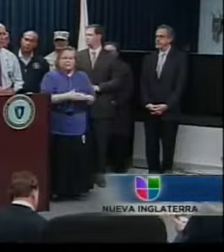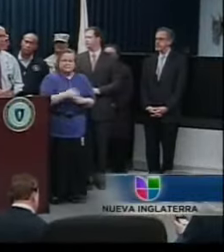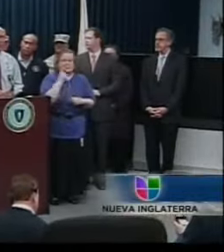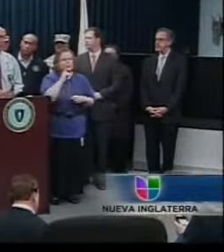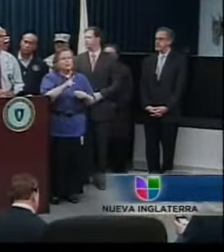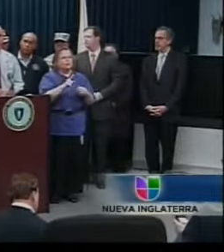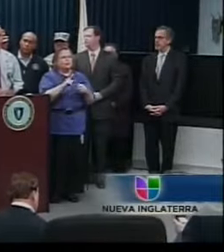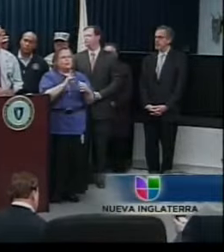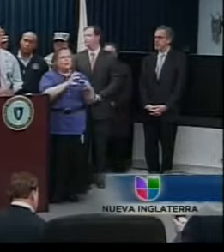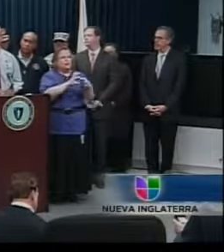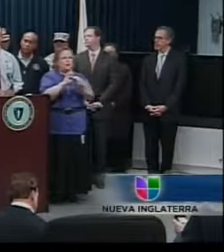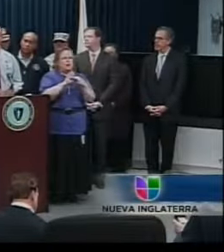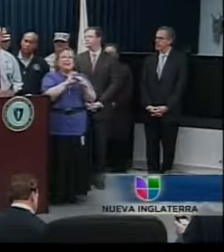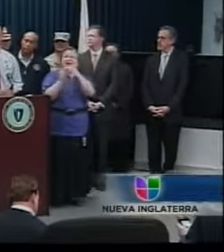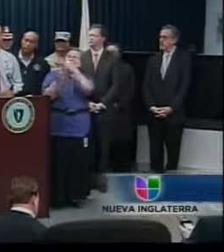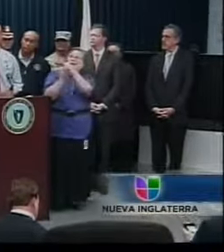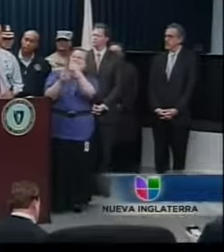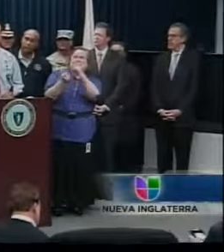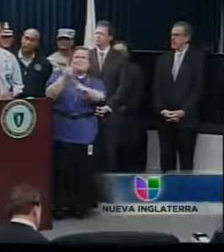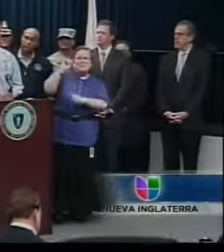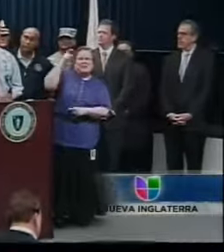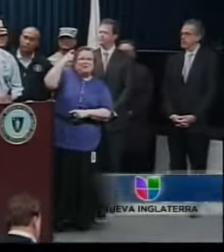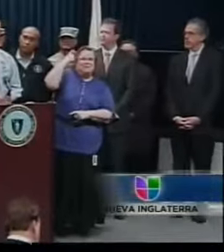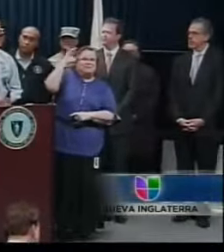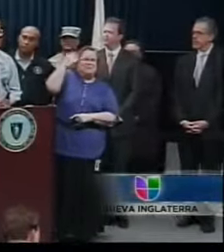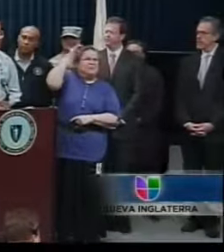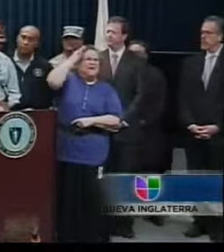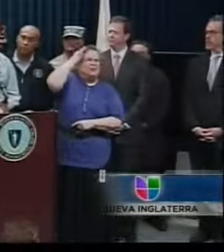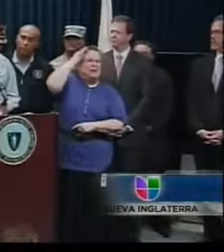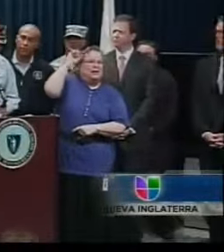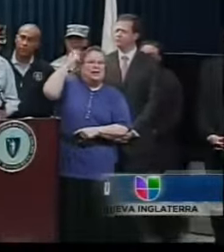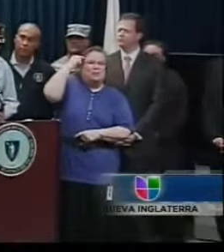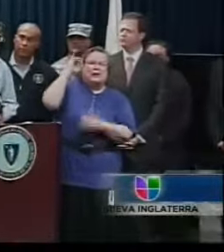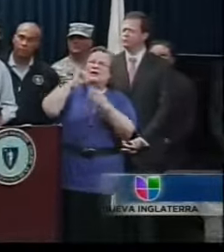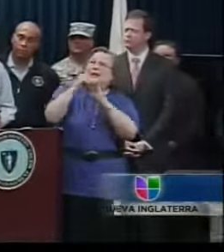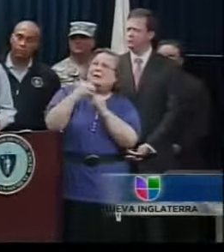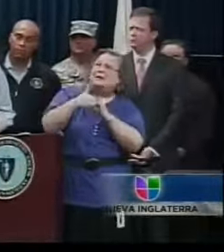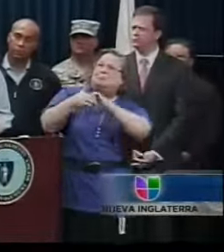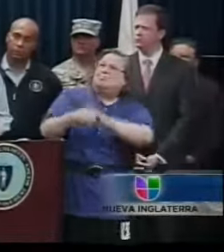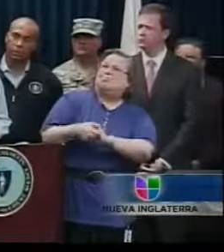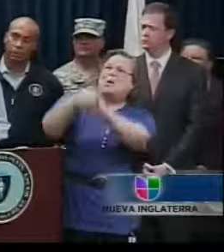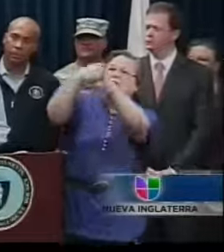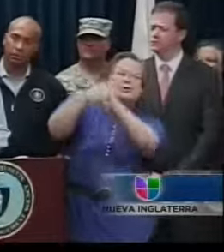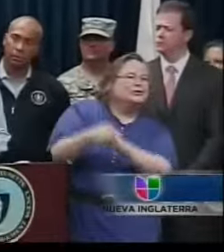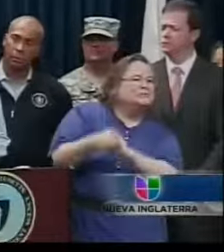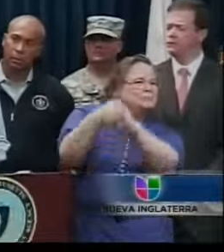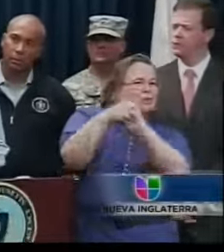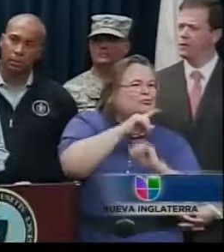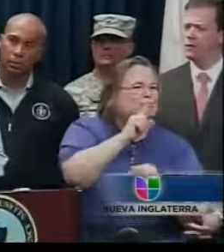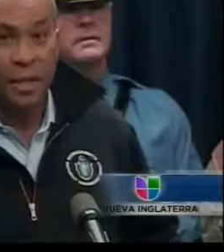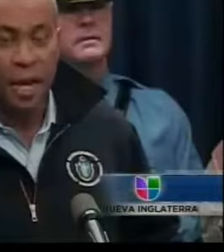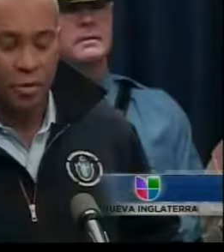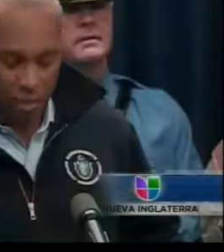para obtener fondos federales que permitan obtención de fondos extraordinarios para atender a Los